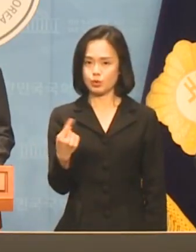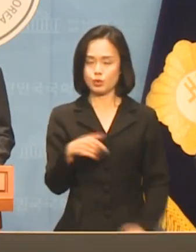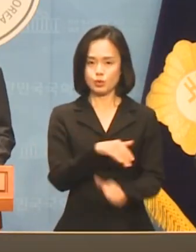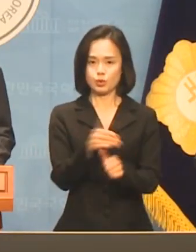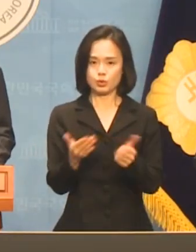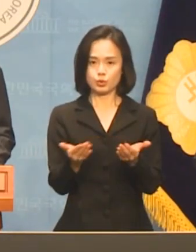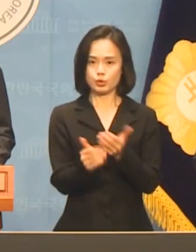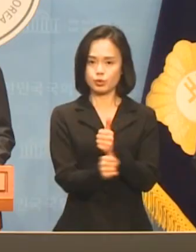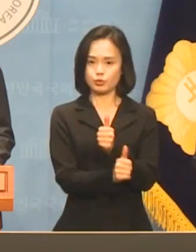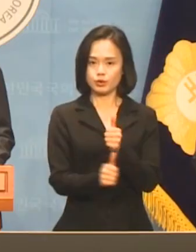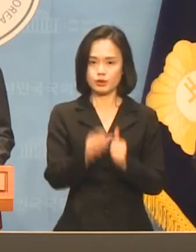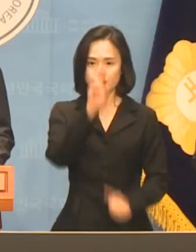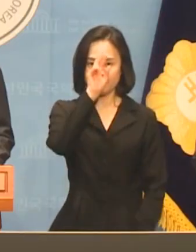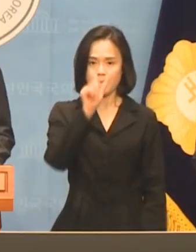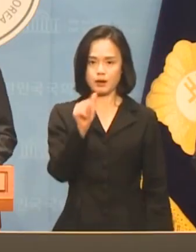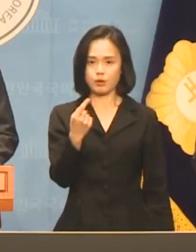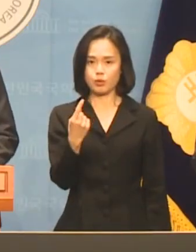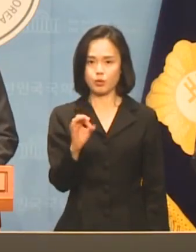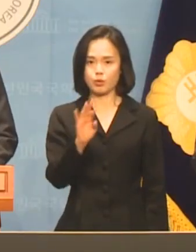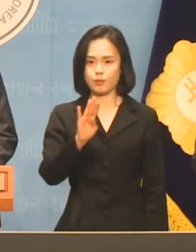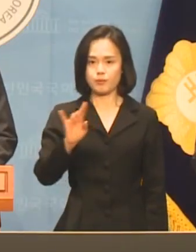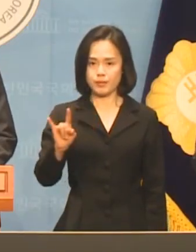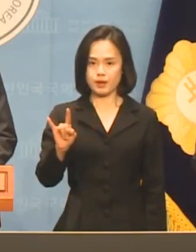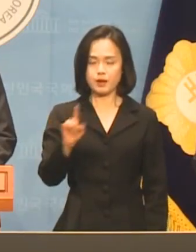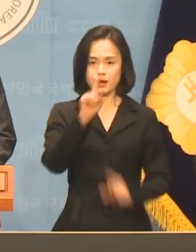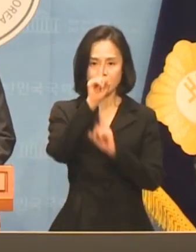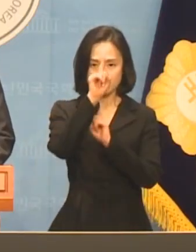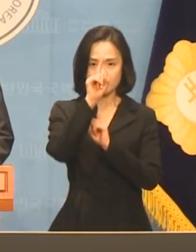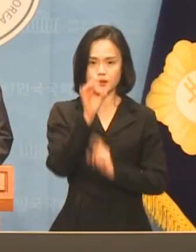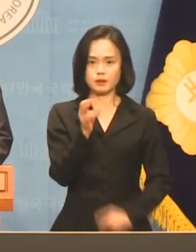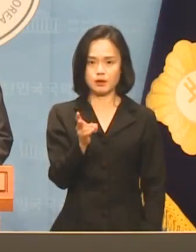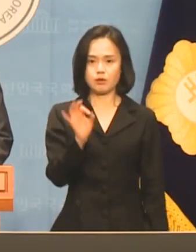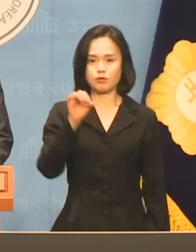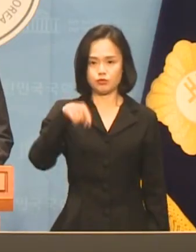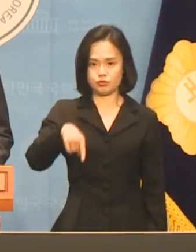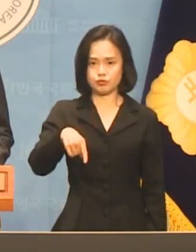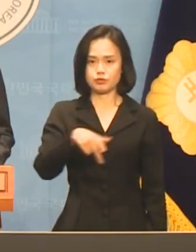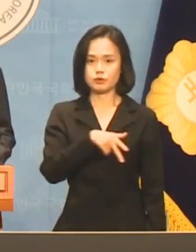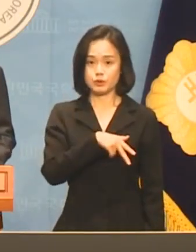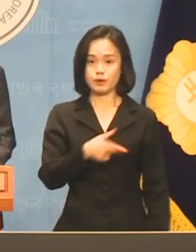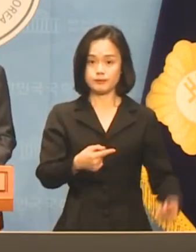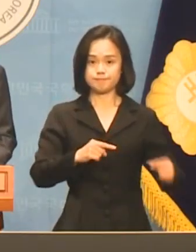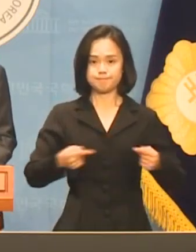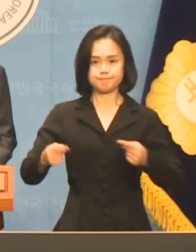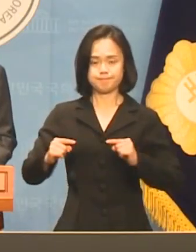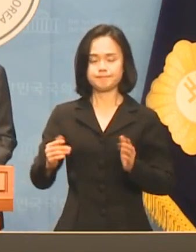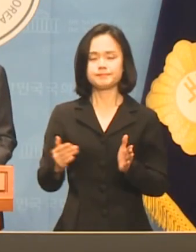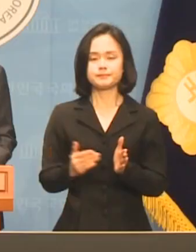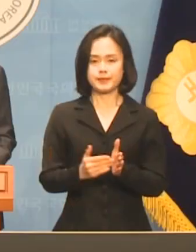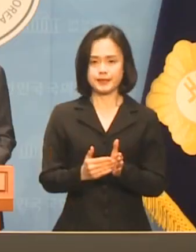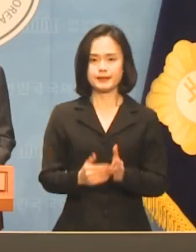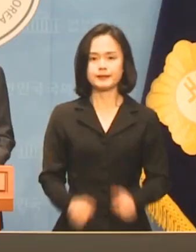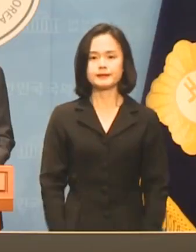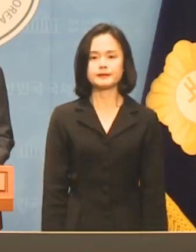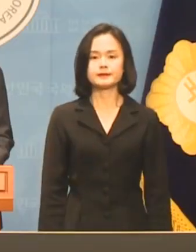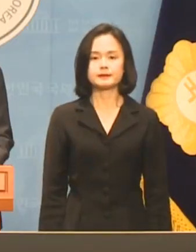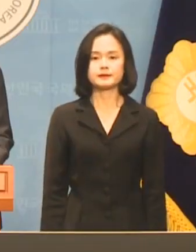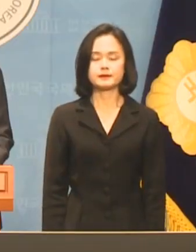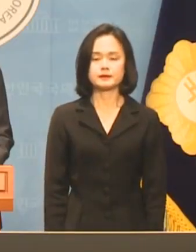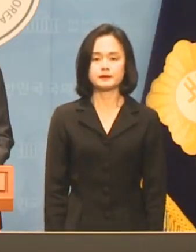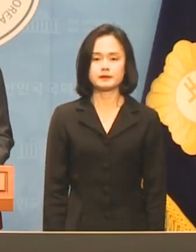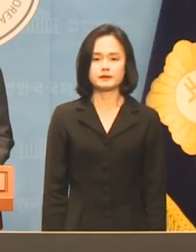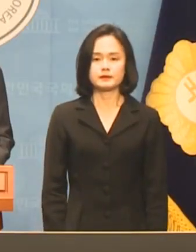환경노동위원회 박홍배 의원님, 이영우 의원님께서 참석해 주셨습니다. 지난 11월